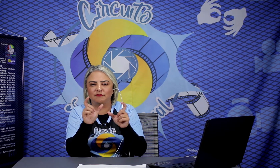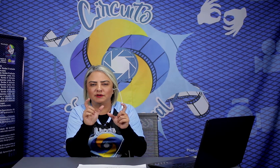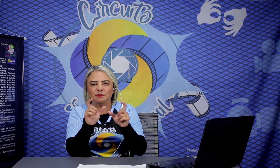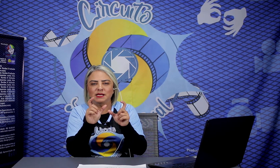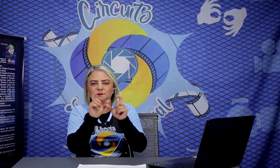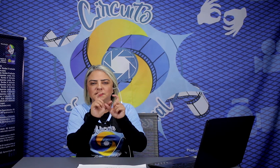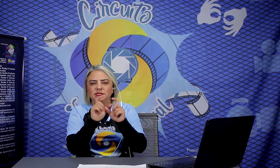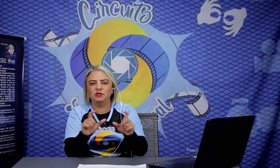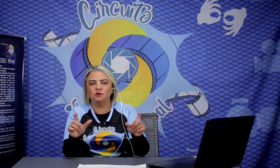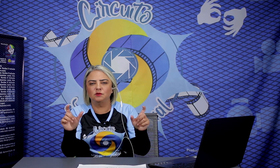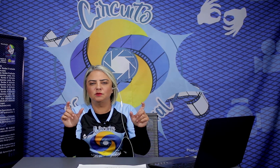ainda mais